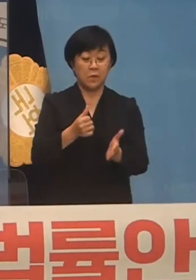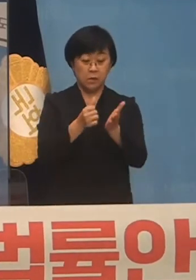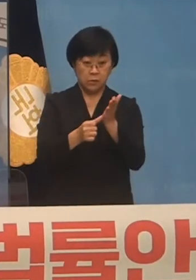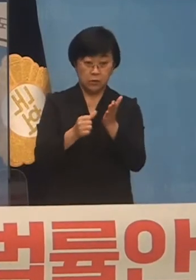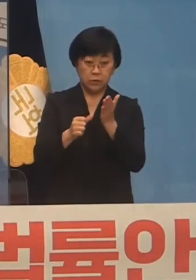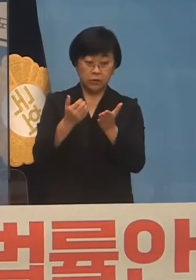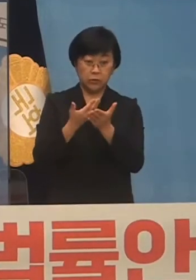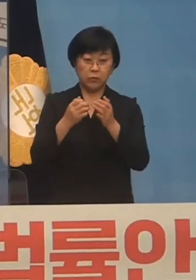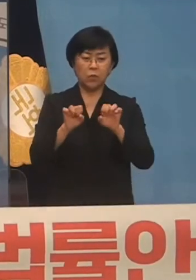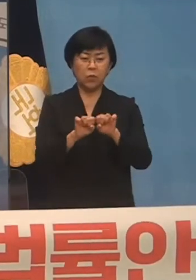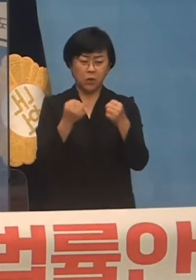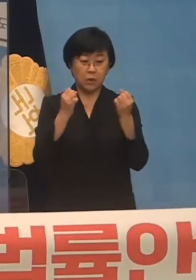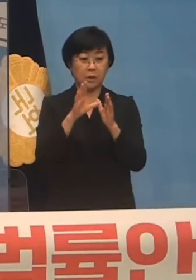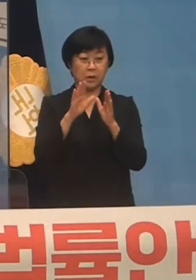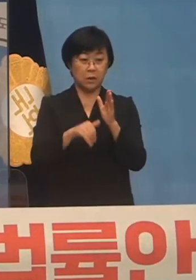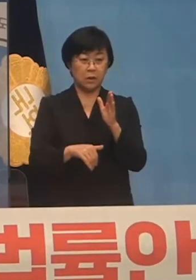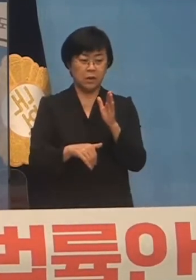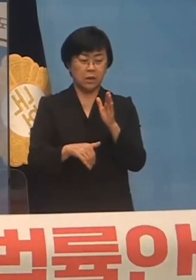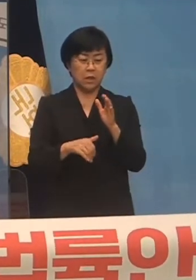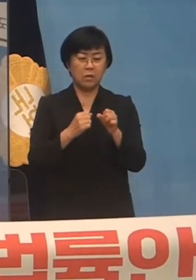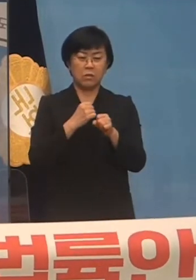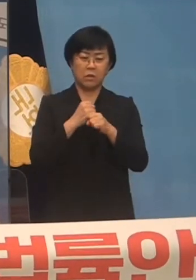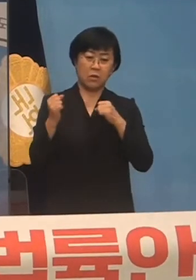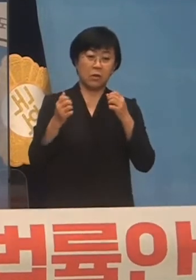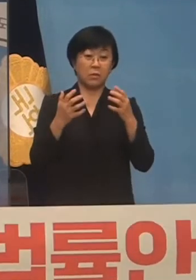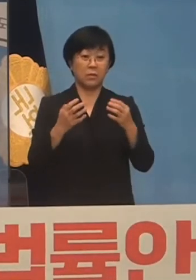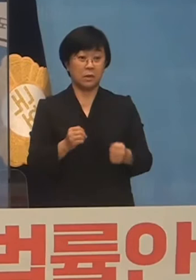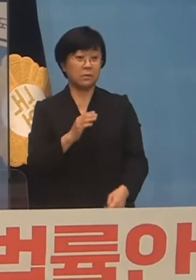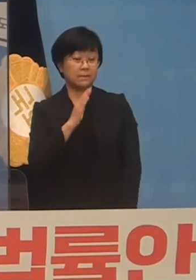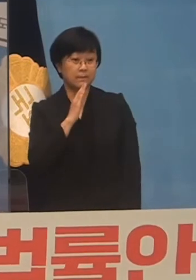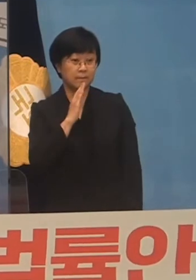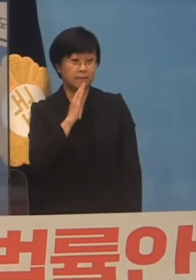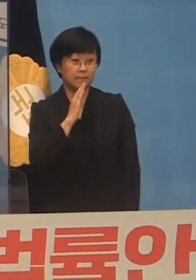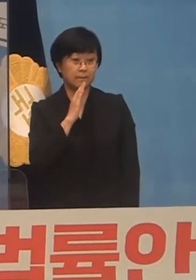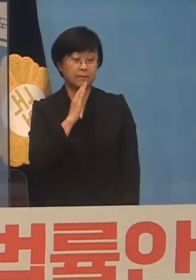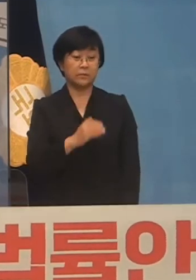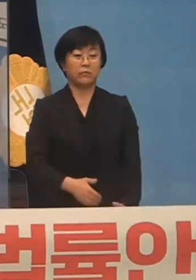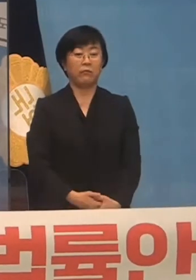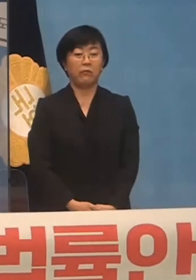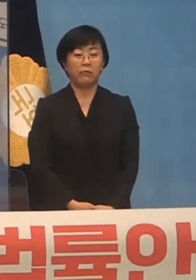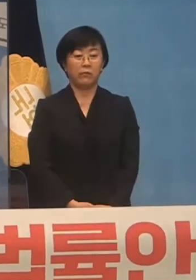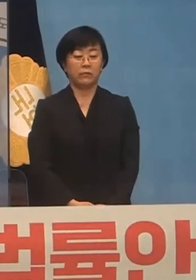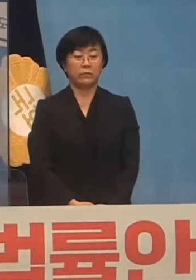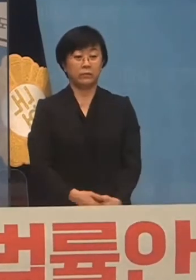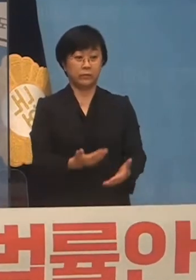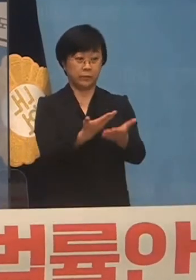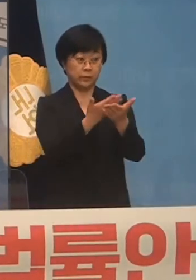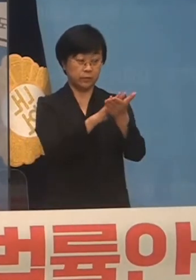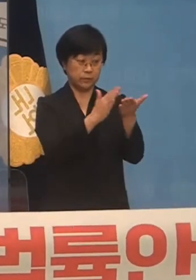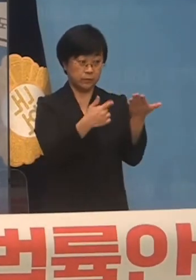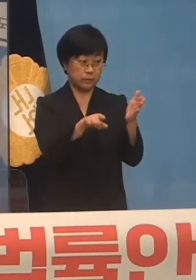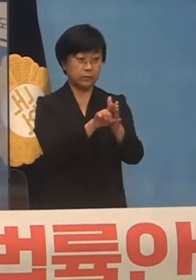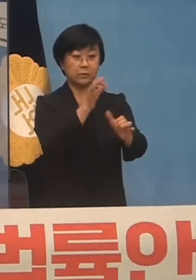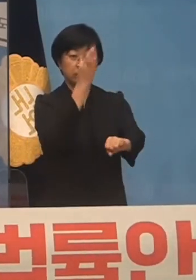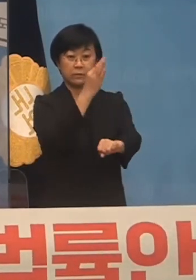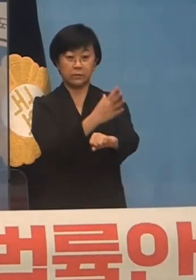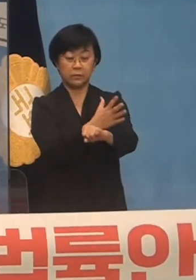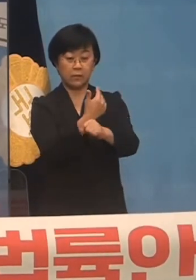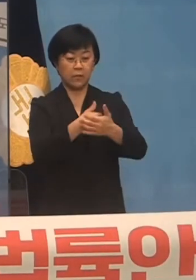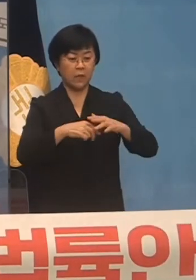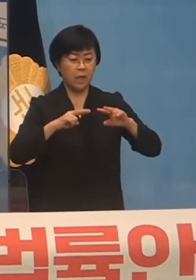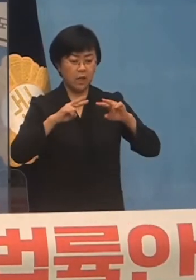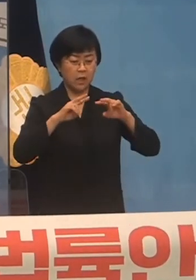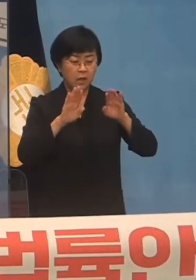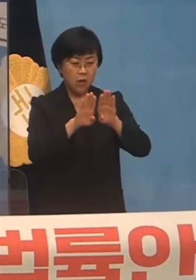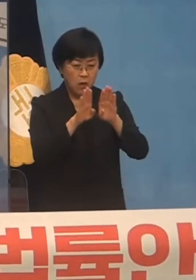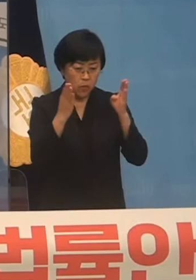제품이 고장났을 때 곤혹스러운 경험을 겪은 경우가 많습니다. 수리를 위한 간단한 분해조차